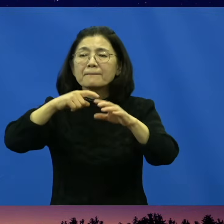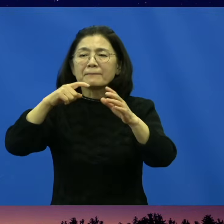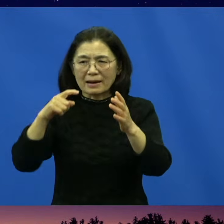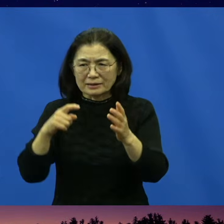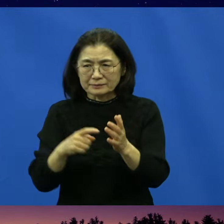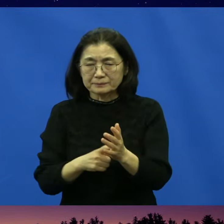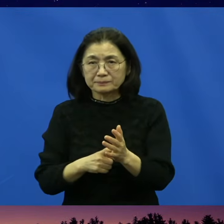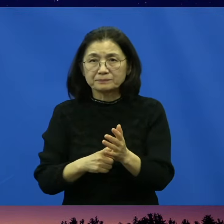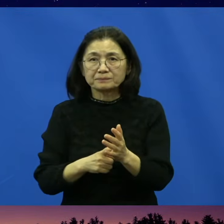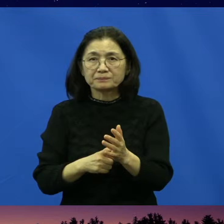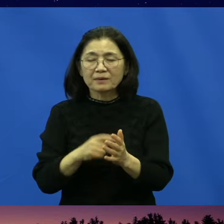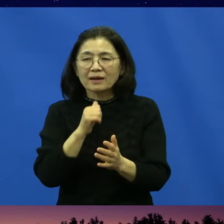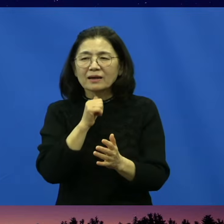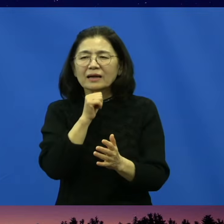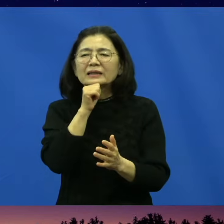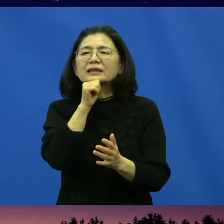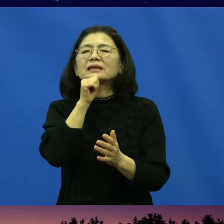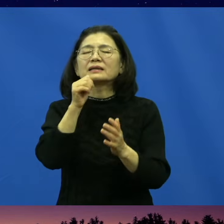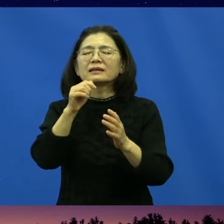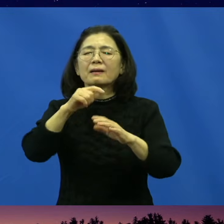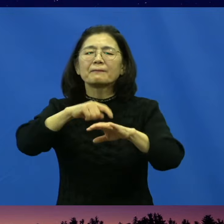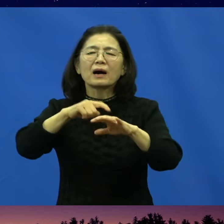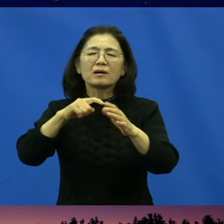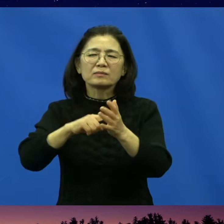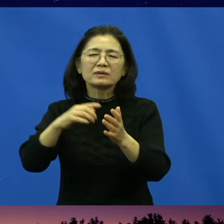이것이 가난한 마음입니다.